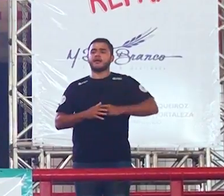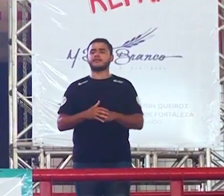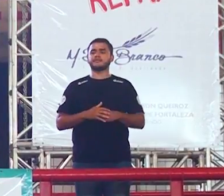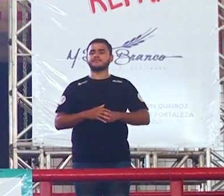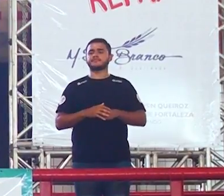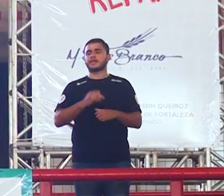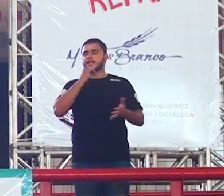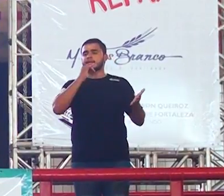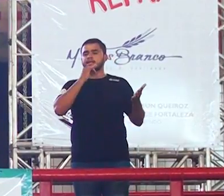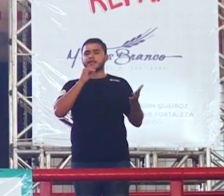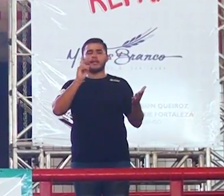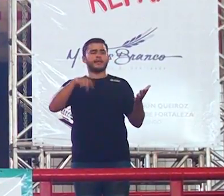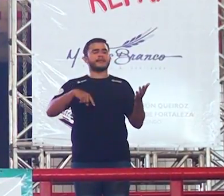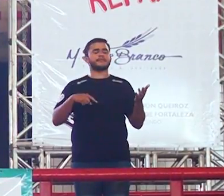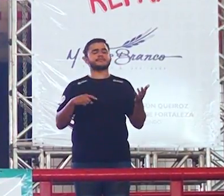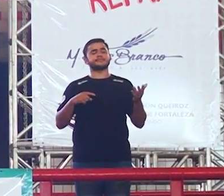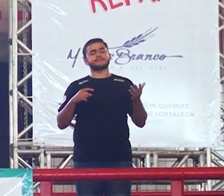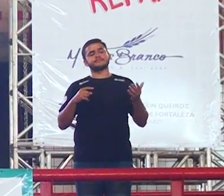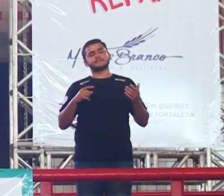por acaso,